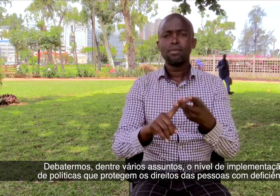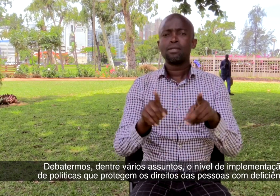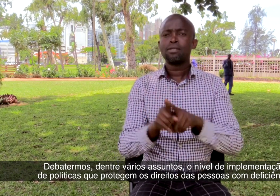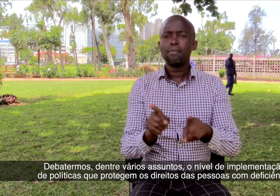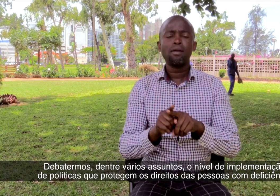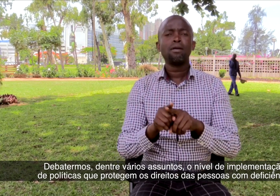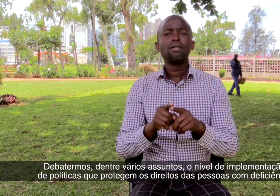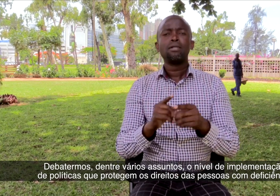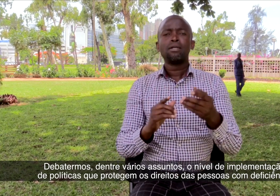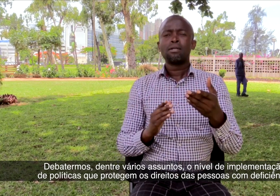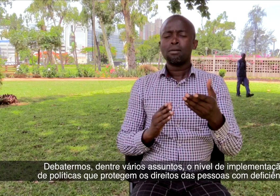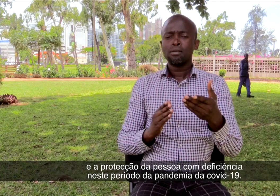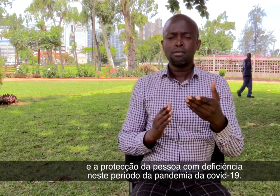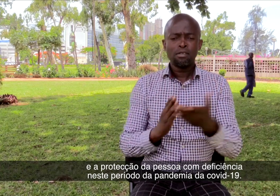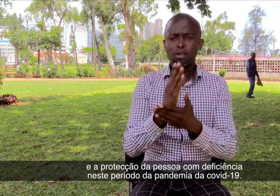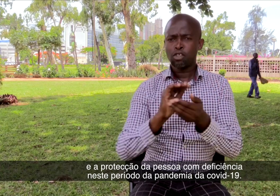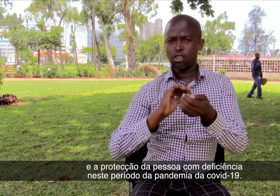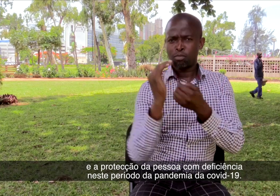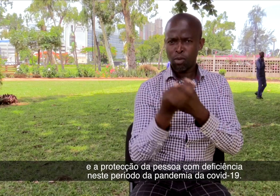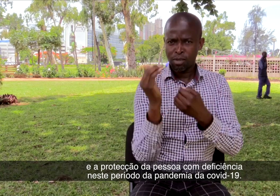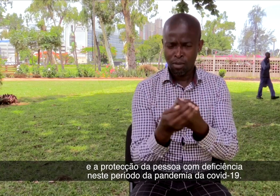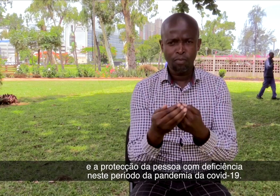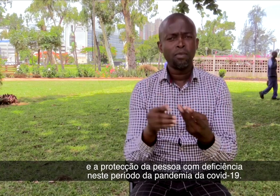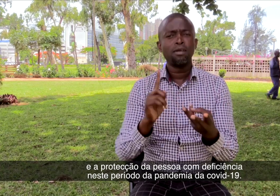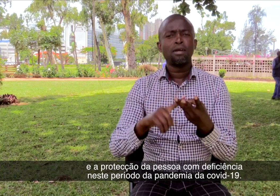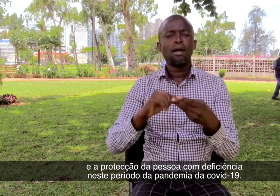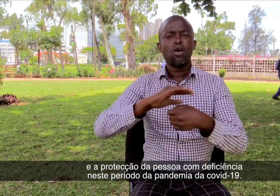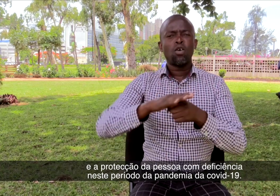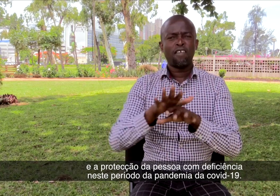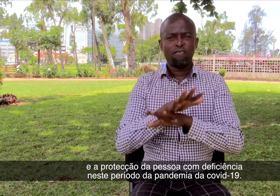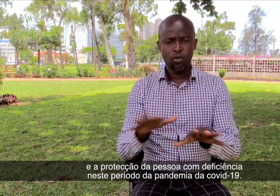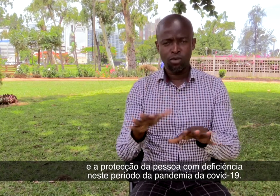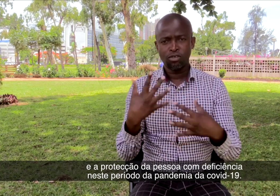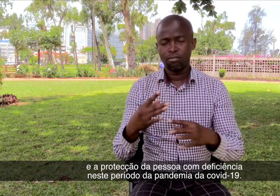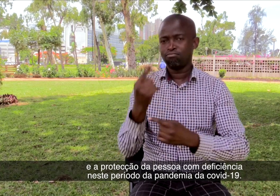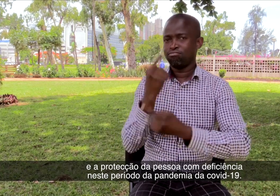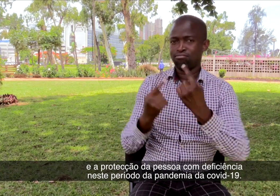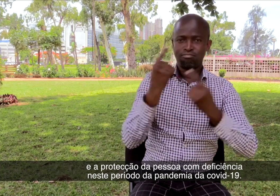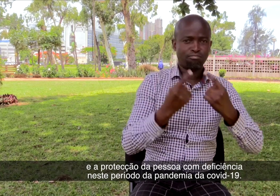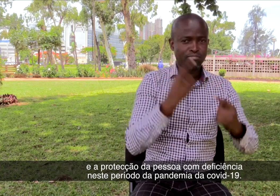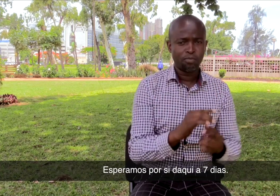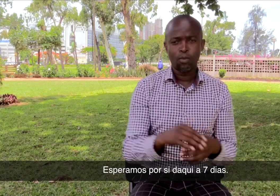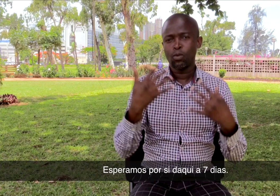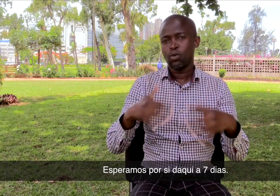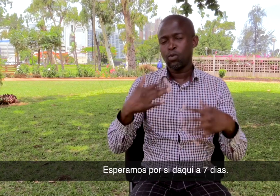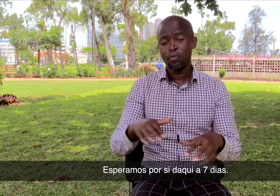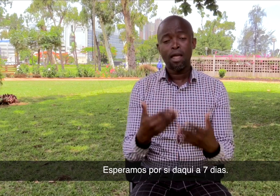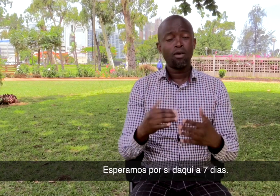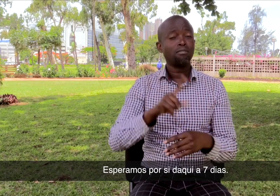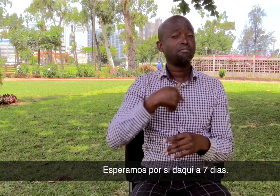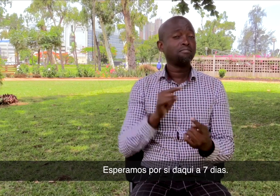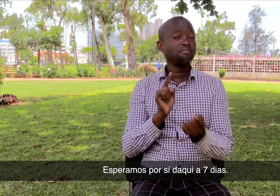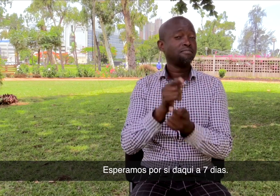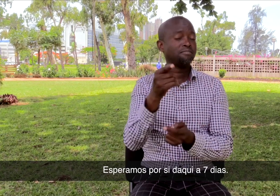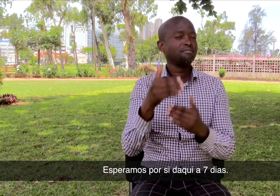humanos das pessoas com deficiência também proteção e a pandemia de covid-19. O debate foi muito